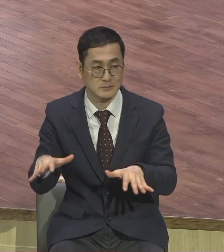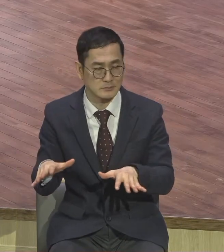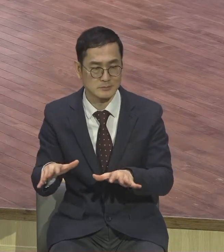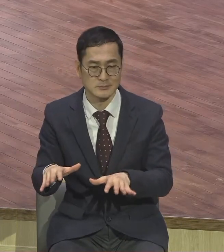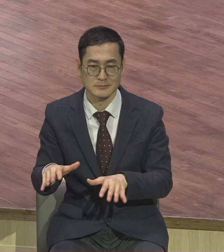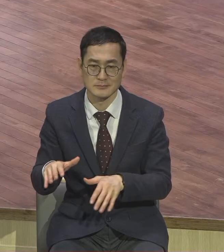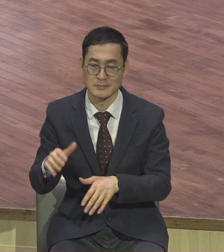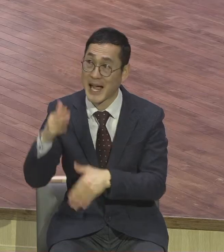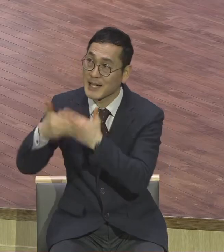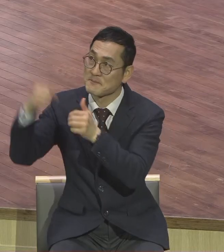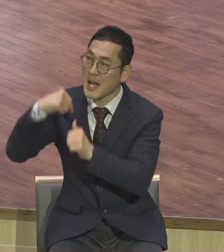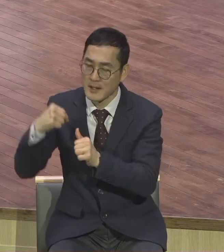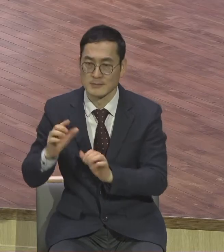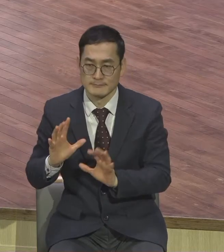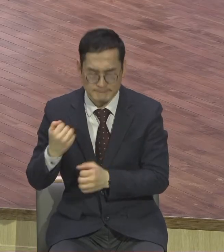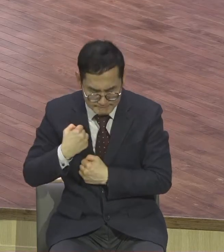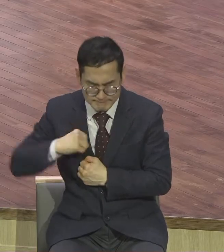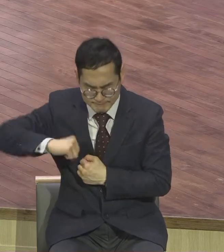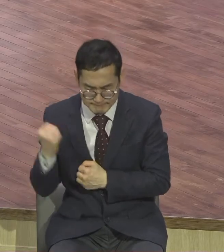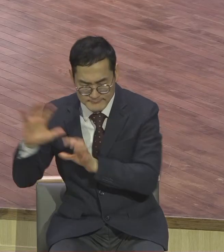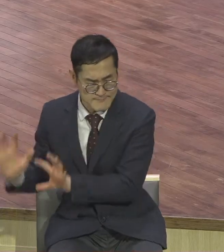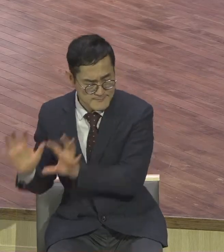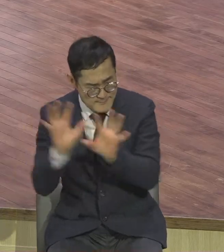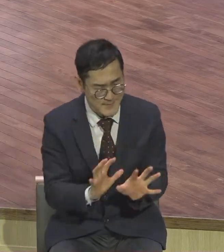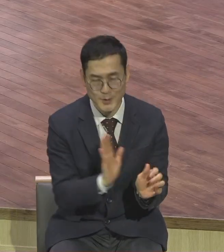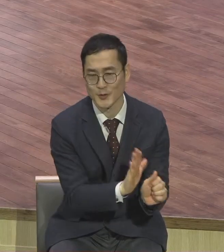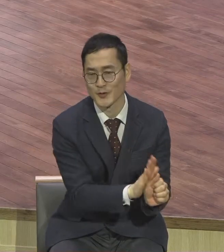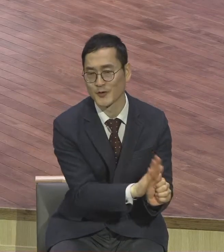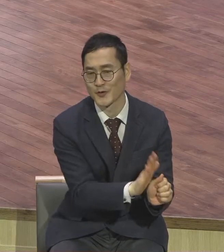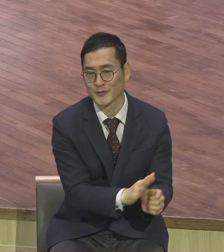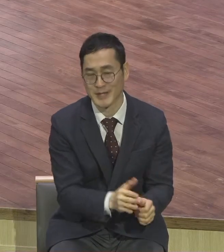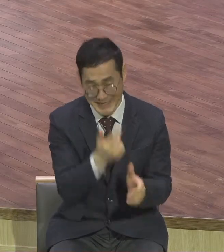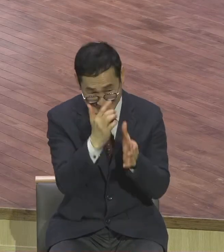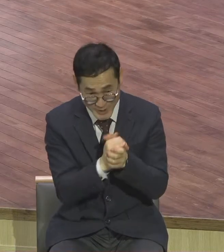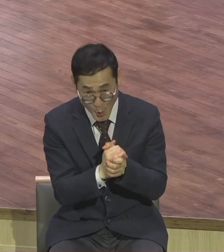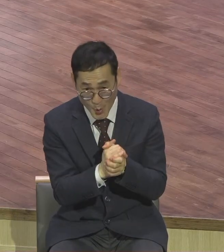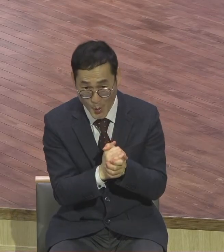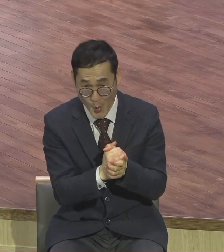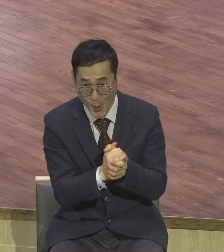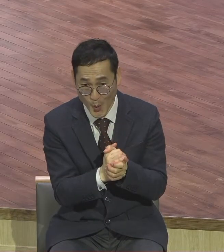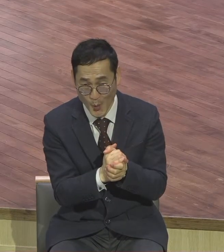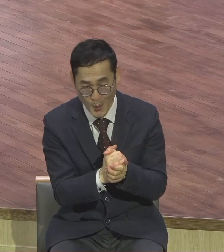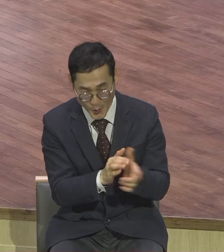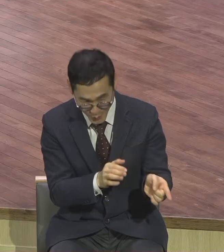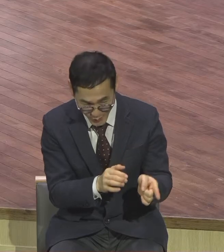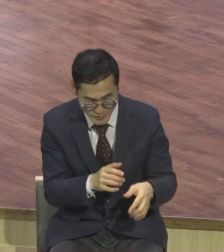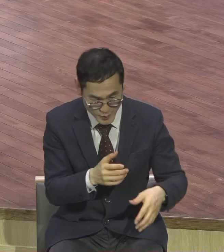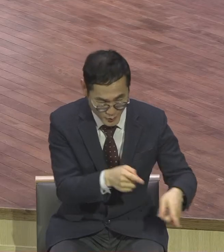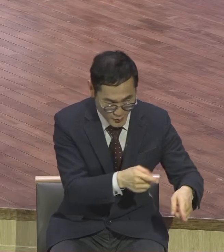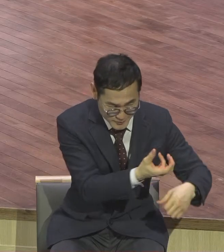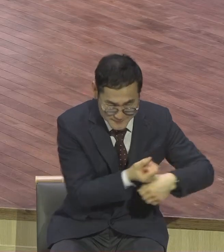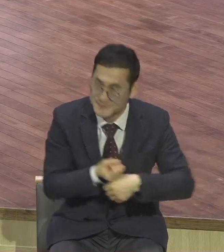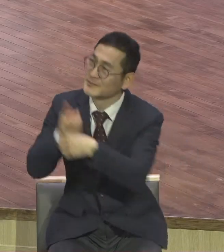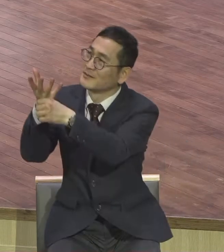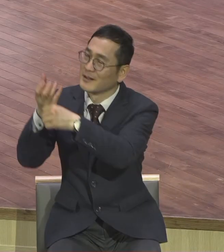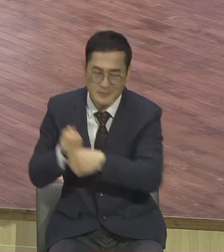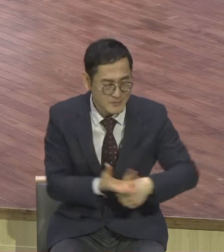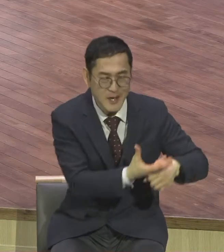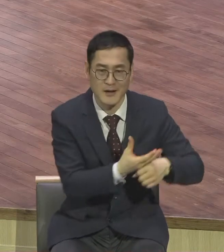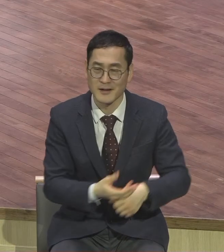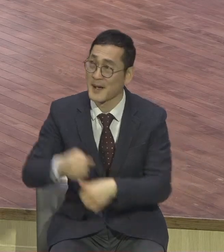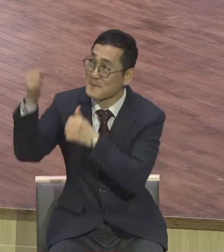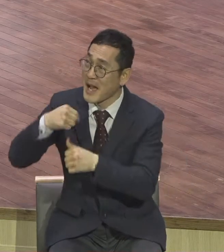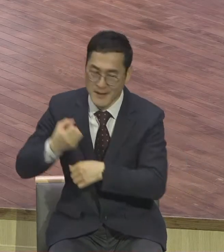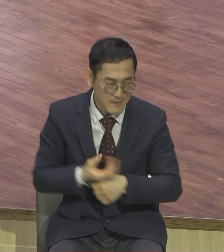할 일이 없어요. 천사 하는 일이 뭐냐 우리 성도 기도 듣고 왔다 갔다 빨리 심부름하는 거예요. 그 천사가 우리를